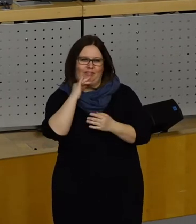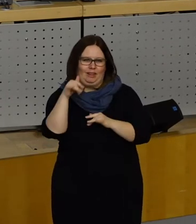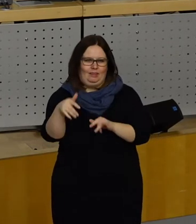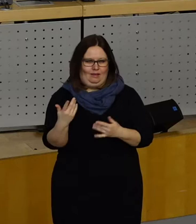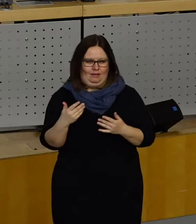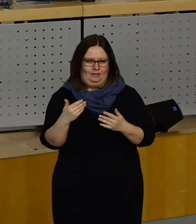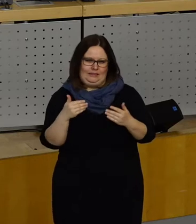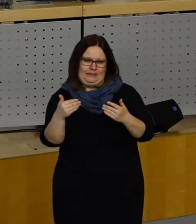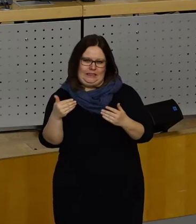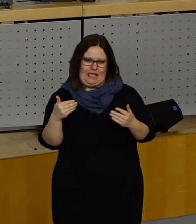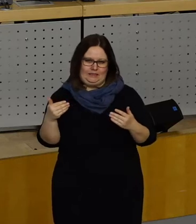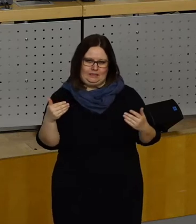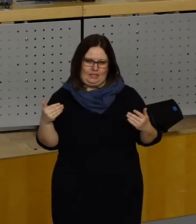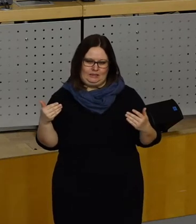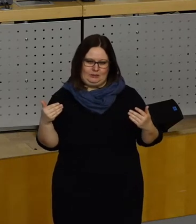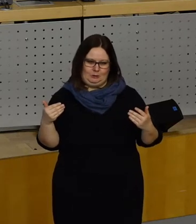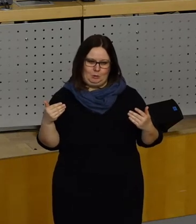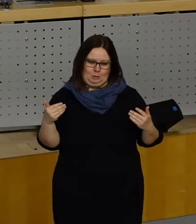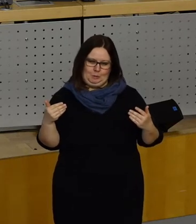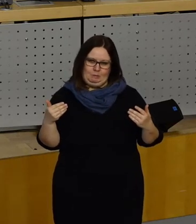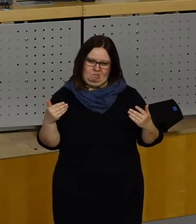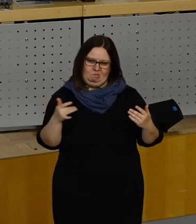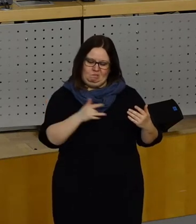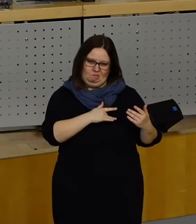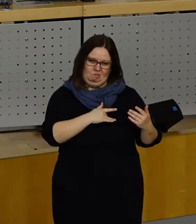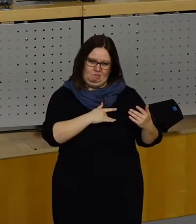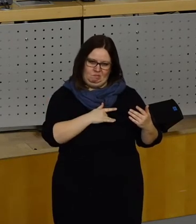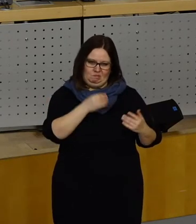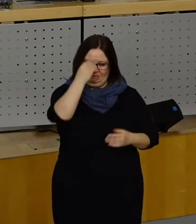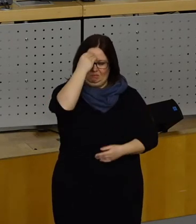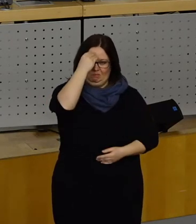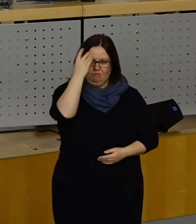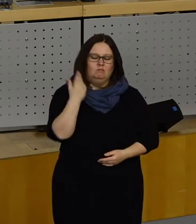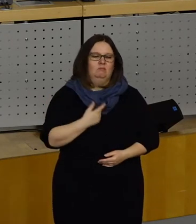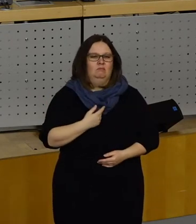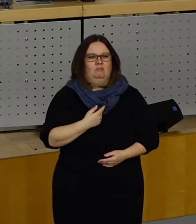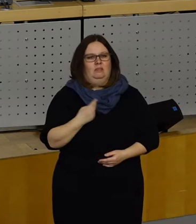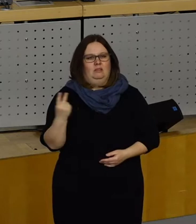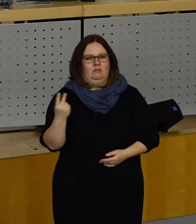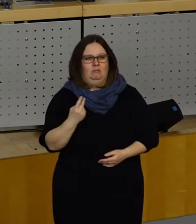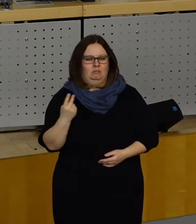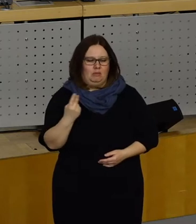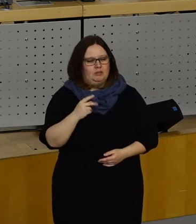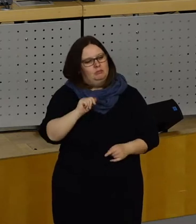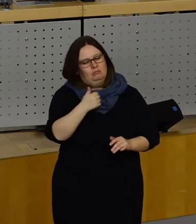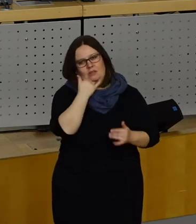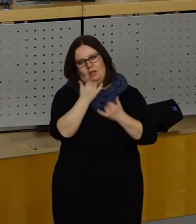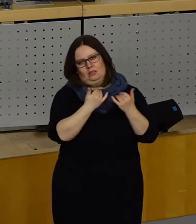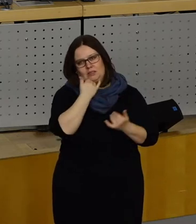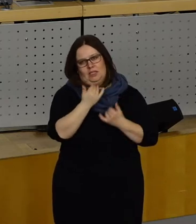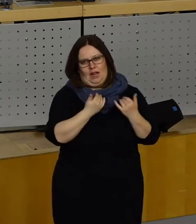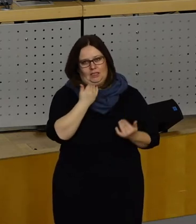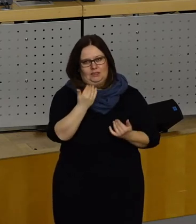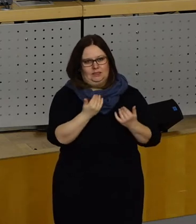die einen nicht unberührt heimkehren lässt wir beide werden ihnen jetzt ein bisschen darüber berichten